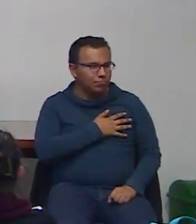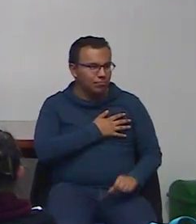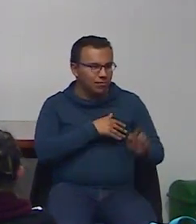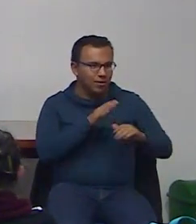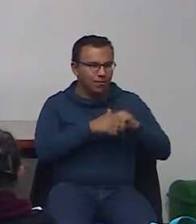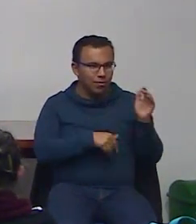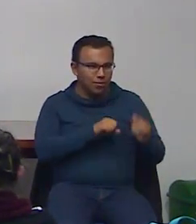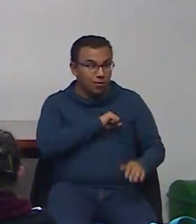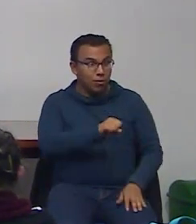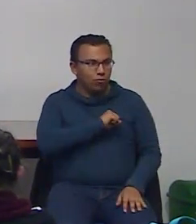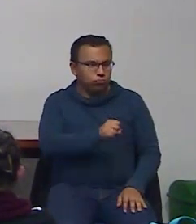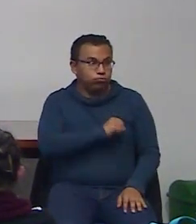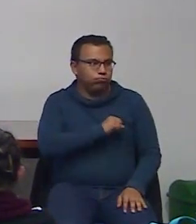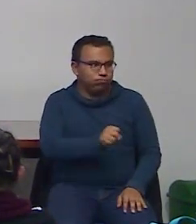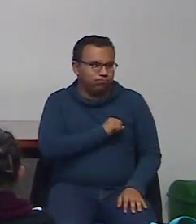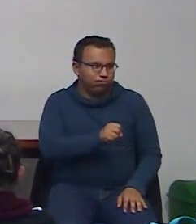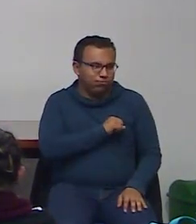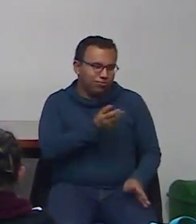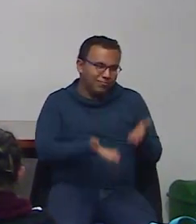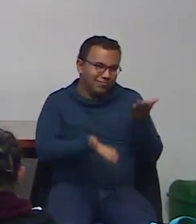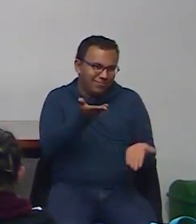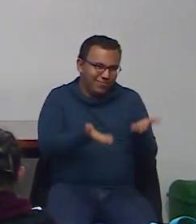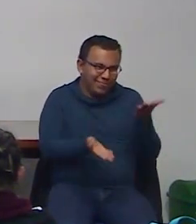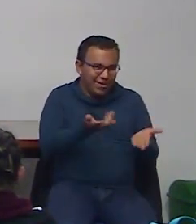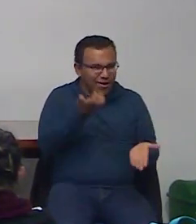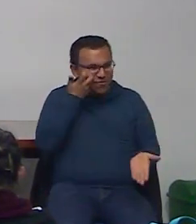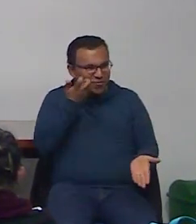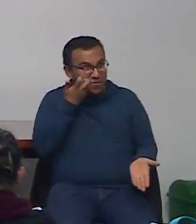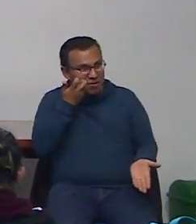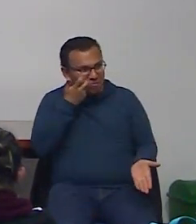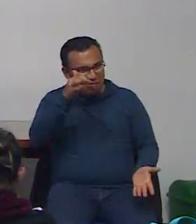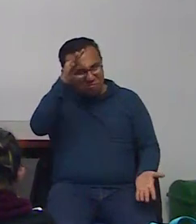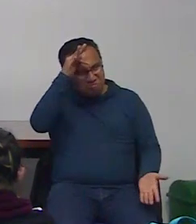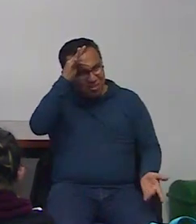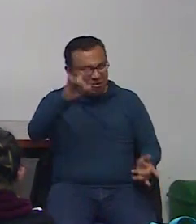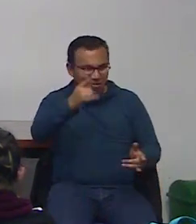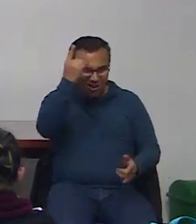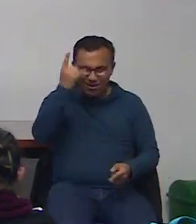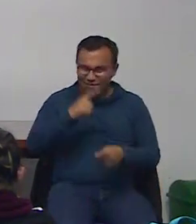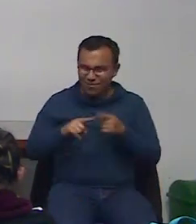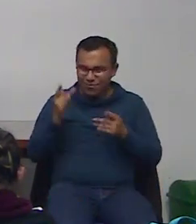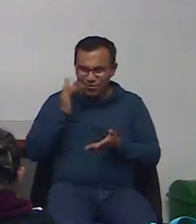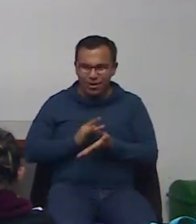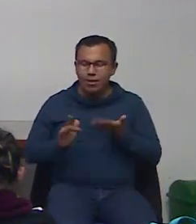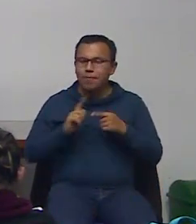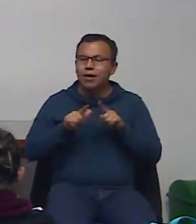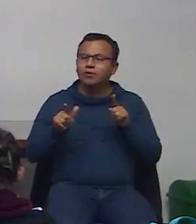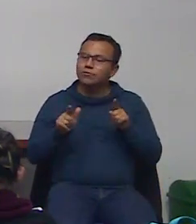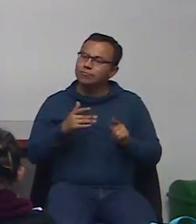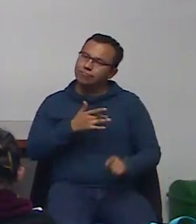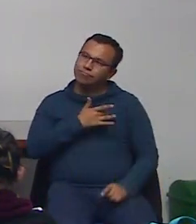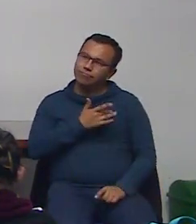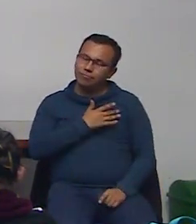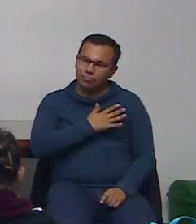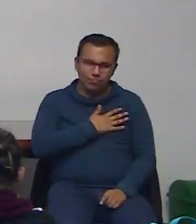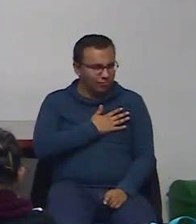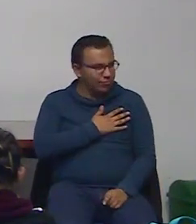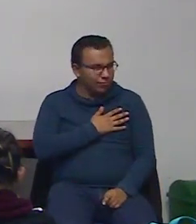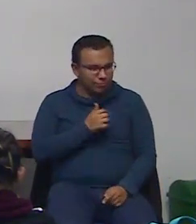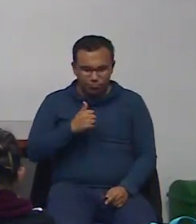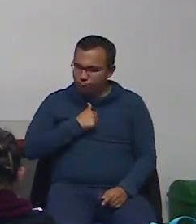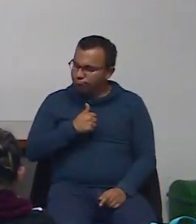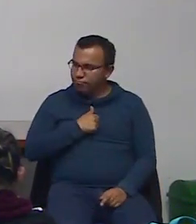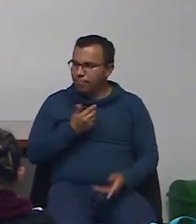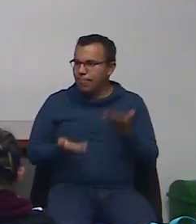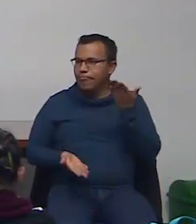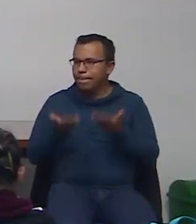arritmia no y y bueno es un tema ahí medio clínico pero pero pongámoslo basemos desde desde nosotros mismos